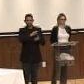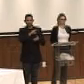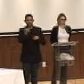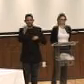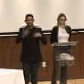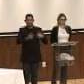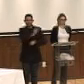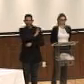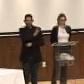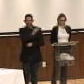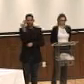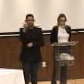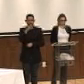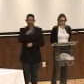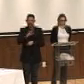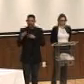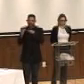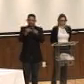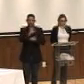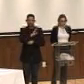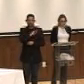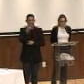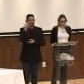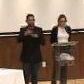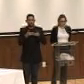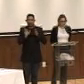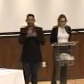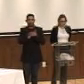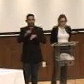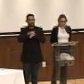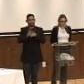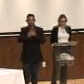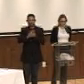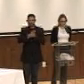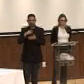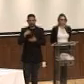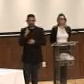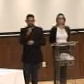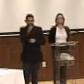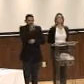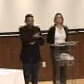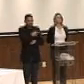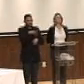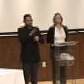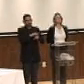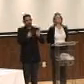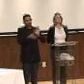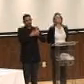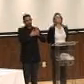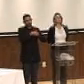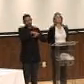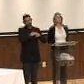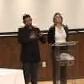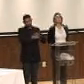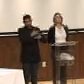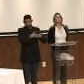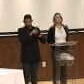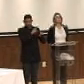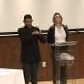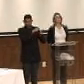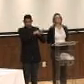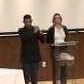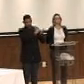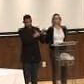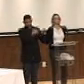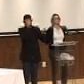Taguatinga levaram o senhor à polícia, dizendo que o senhor não se abre à conversa e os ofendeu durante a proposta de conversa. Esse não é o